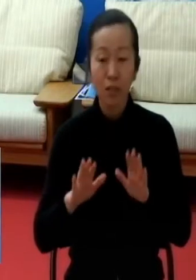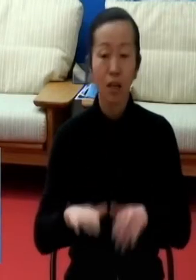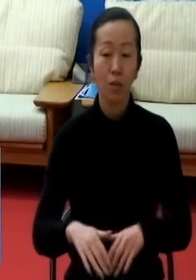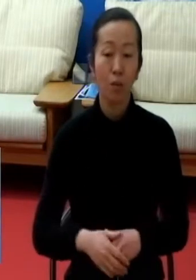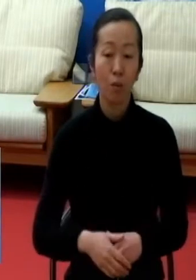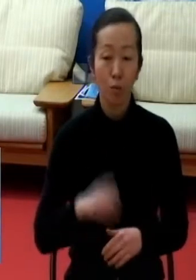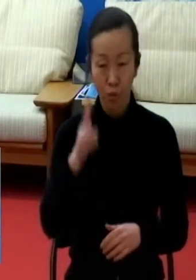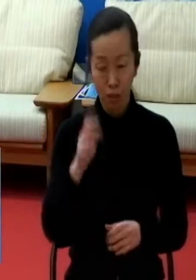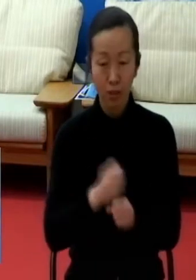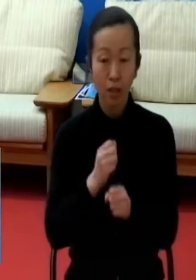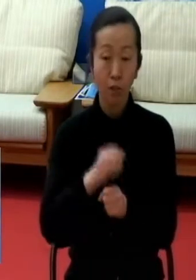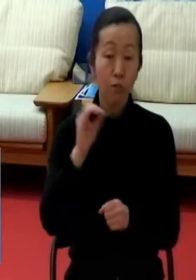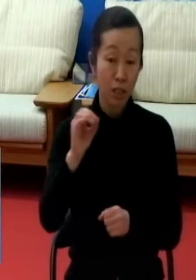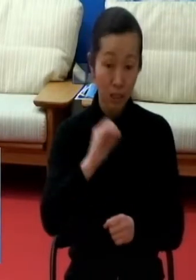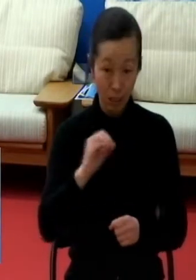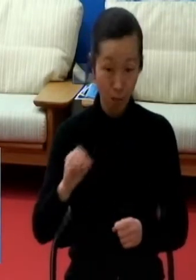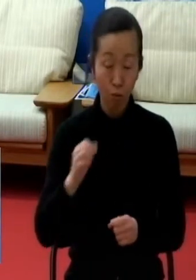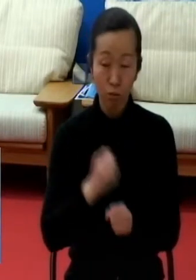功です。